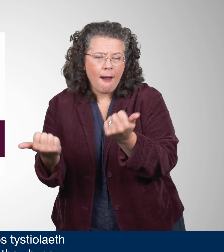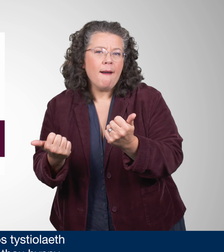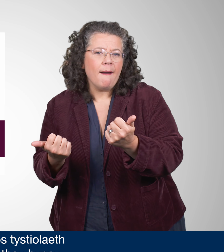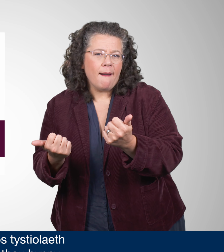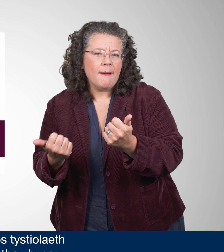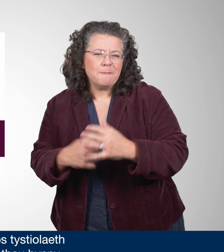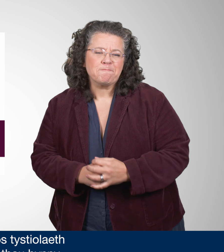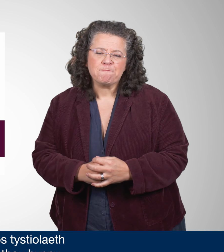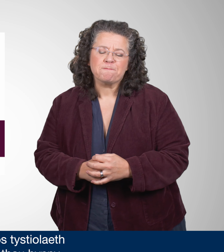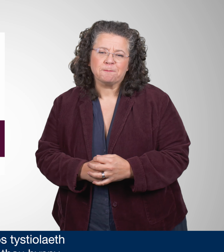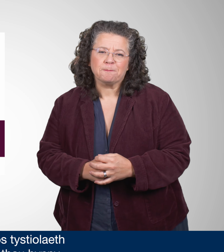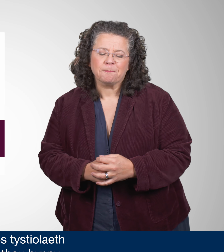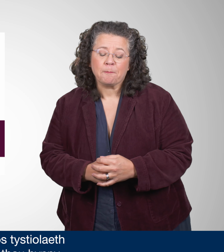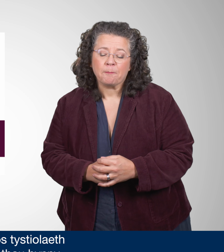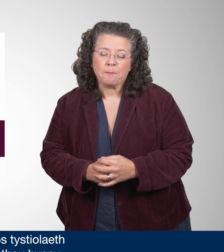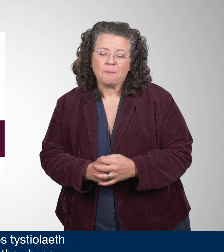hynny.